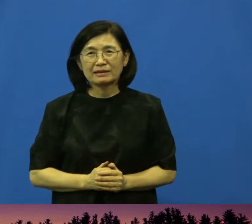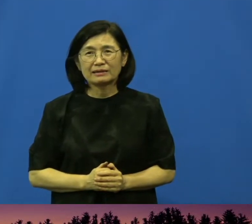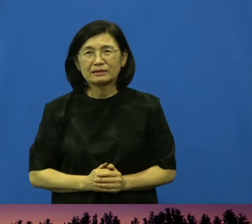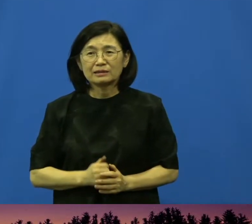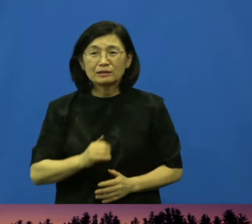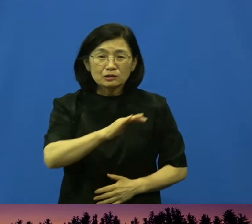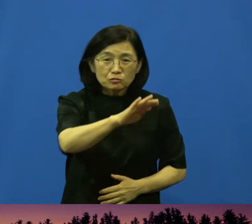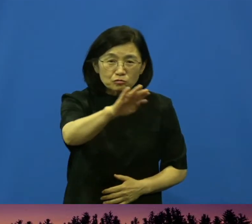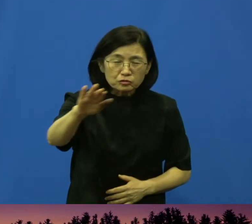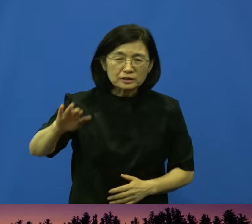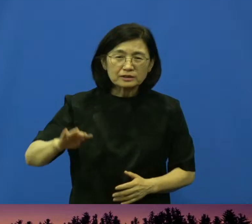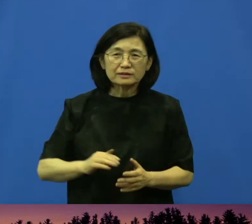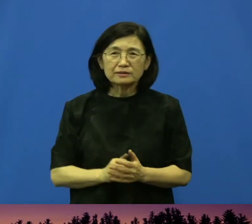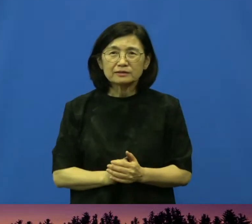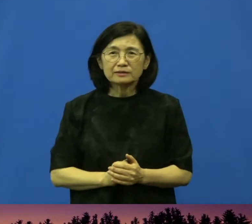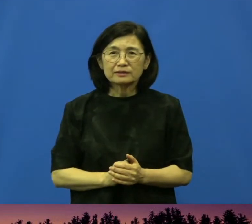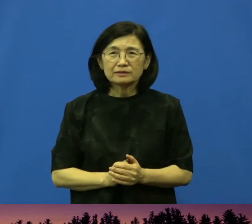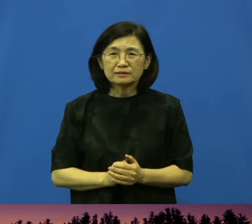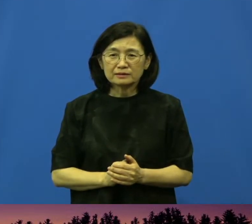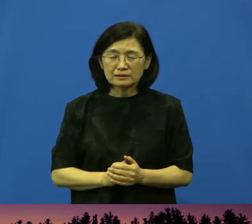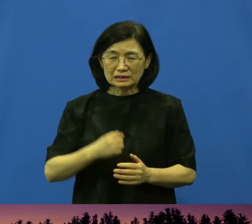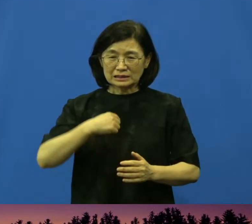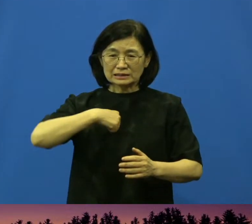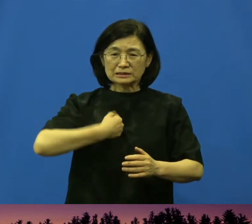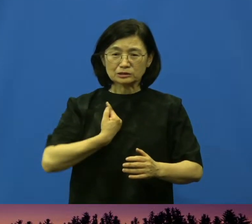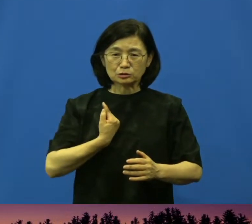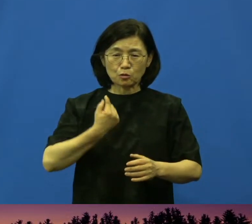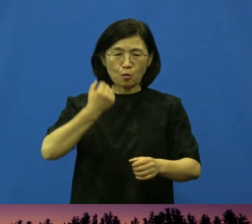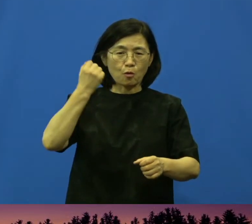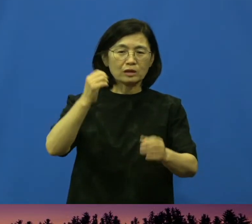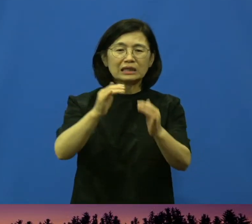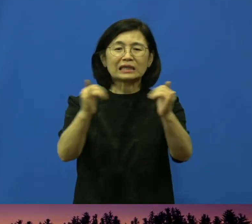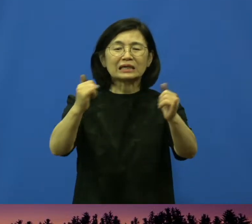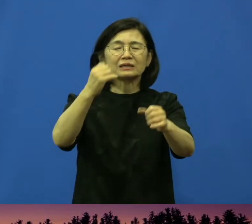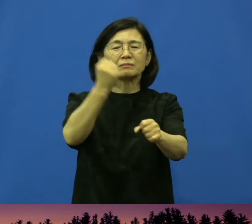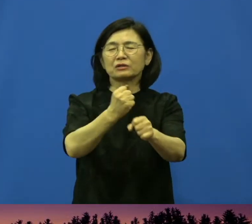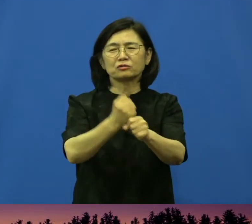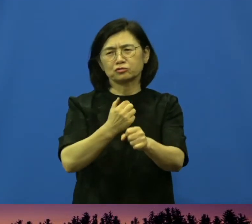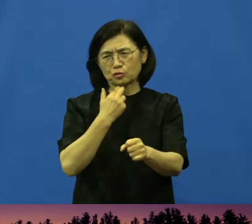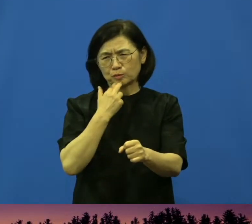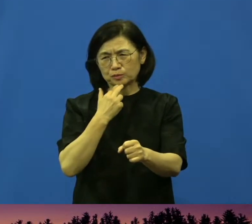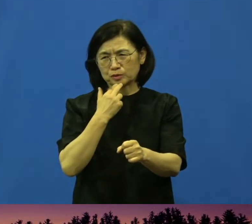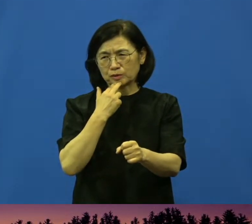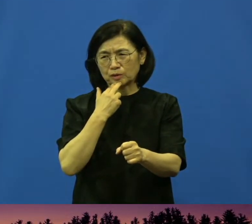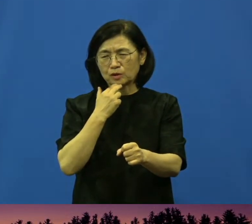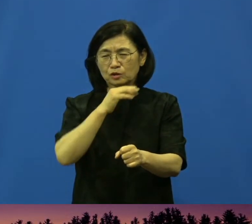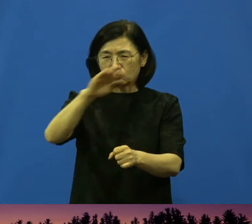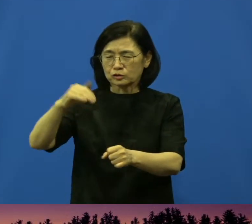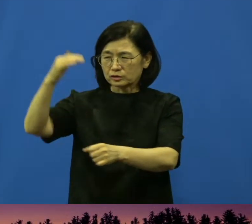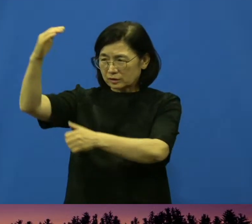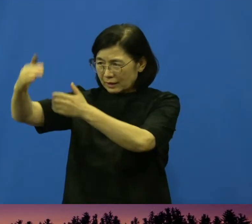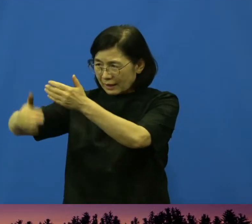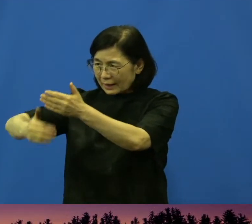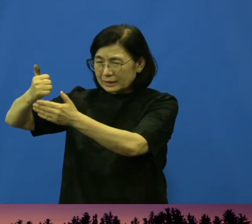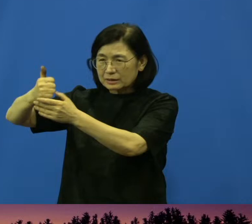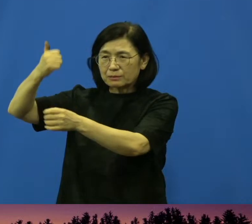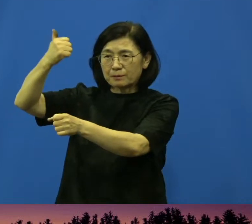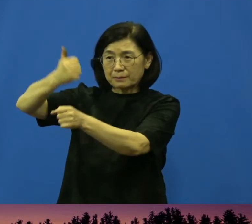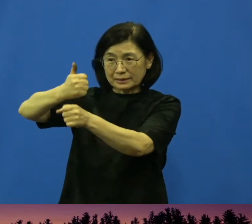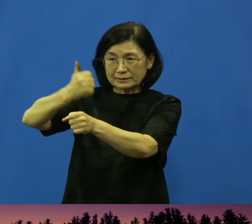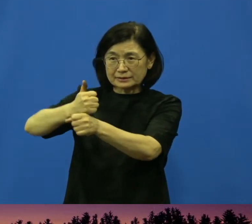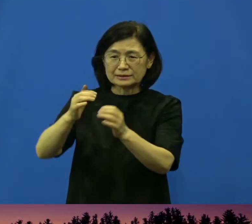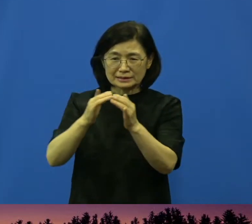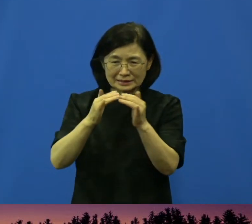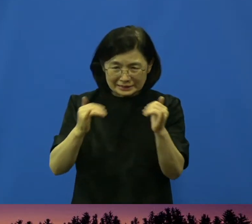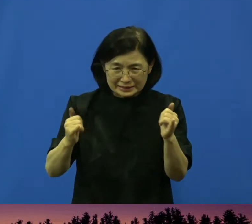우리는 피조물은요, 창조를 할 수 없습니다. 우리가 잘 알잖아요. 창조는 우리가 안 돼요. 우리는 피조물이기 때문에 창조는 하나님만 하시는